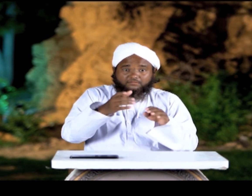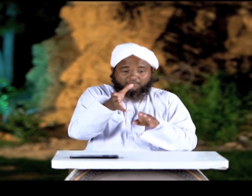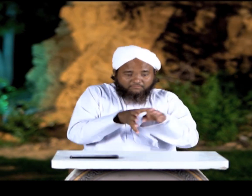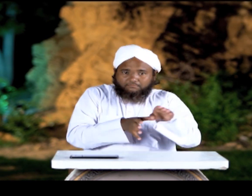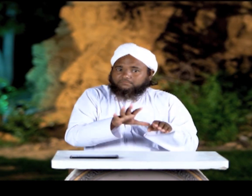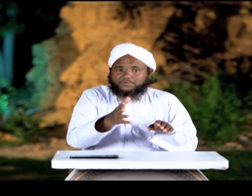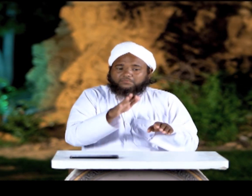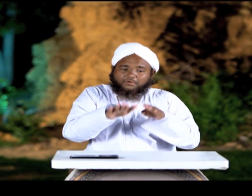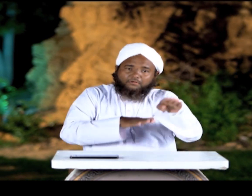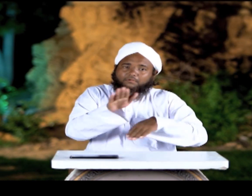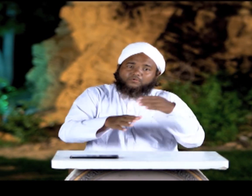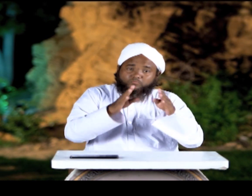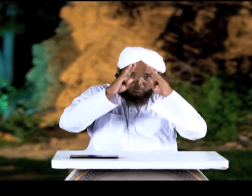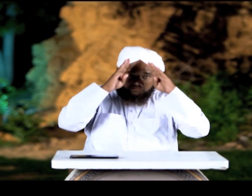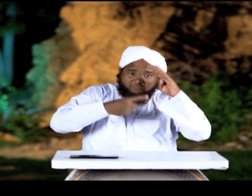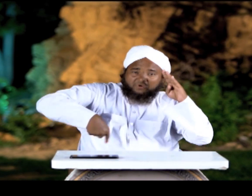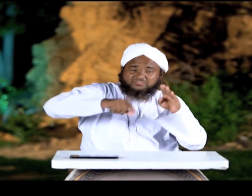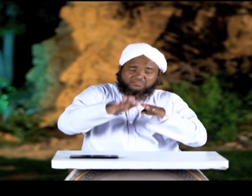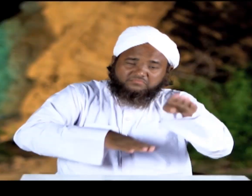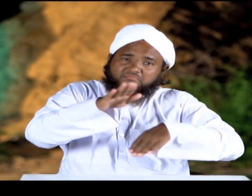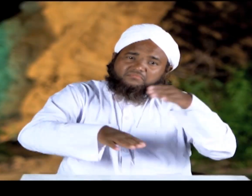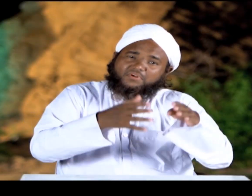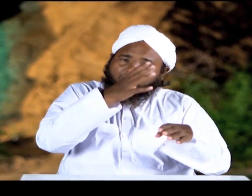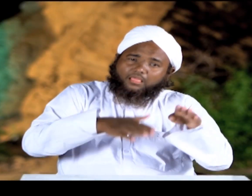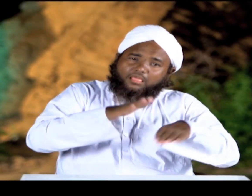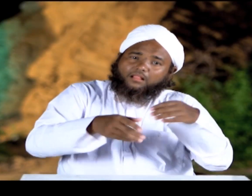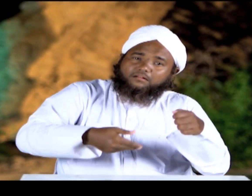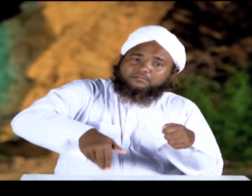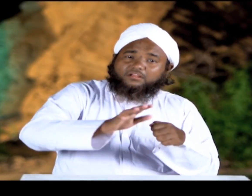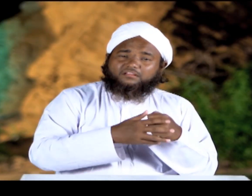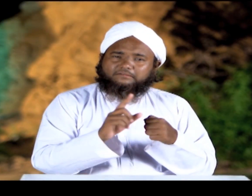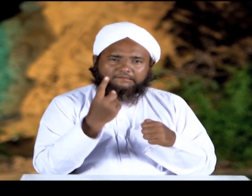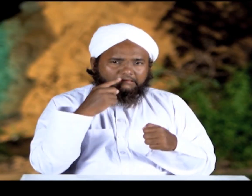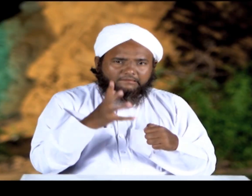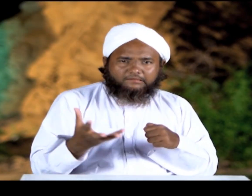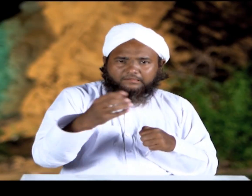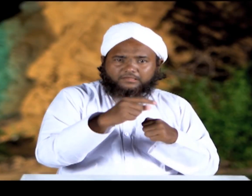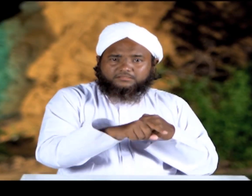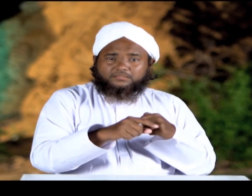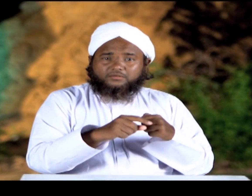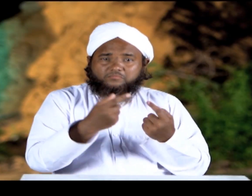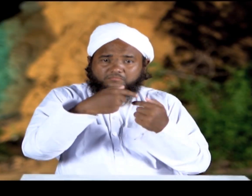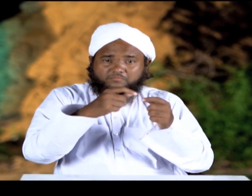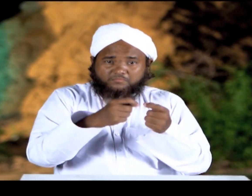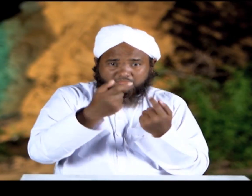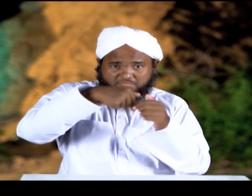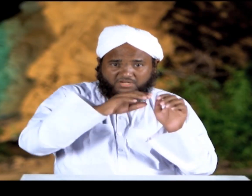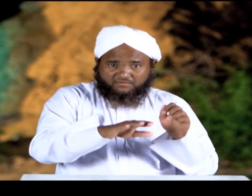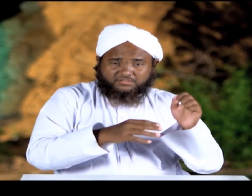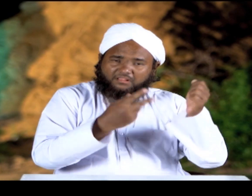اللہ علیہ یہاں ننگے پاؤں چلتے پھرتے ہیں، ایک دن ایک چوپائے نے راستے میں گوبر کر دیا تو اس کا مالک یہ بات دیکھ کر گھبرا